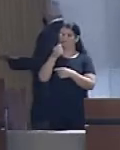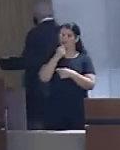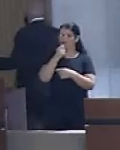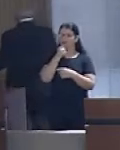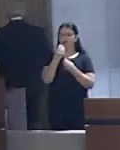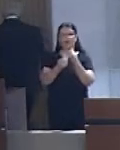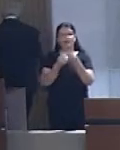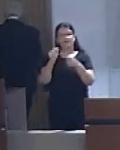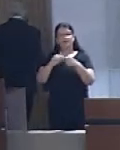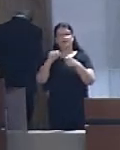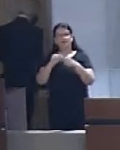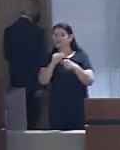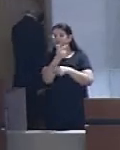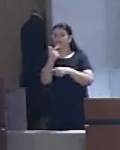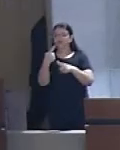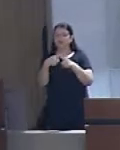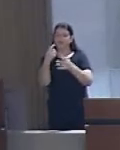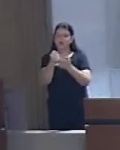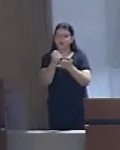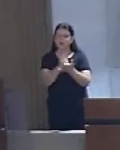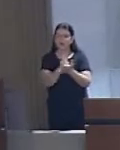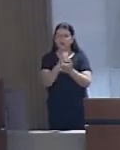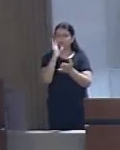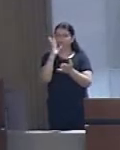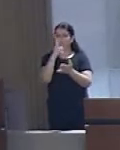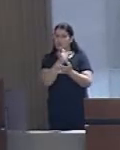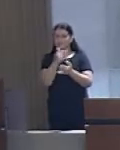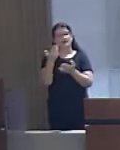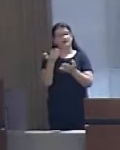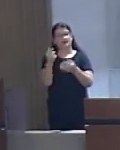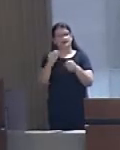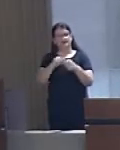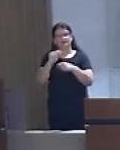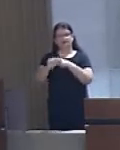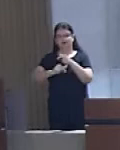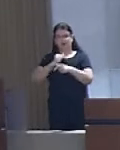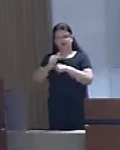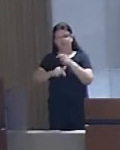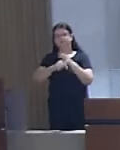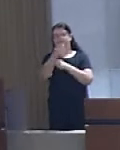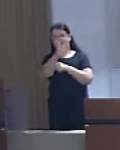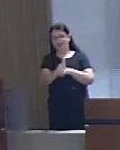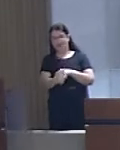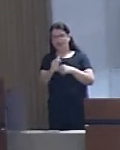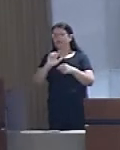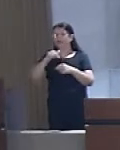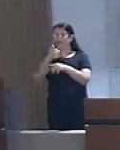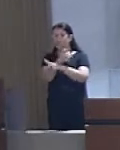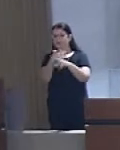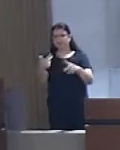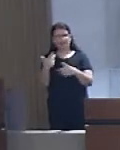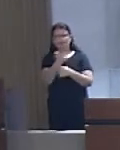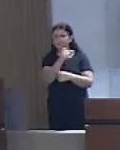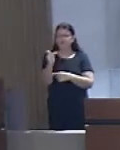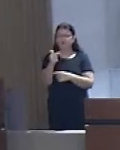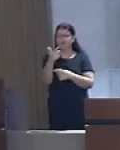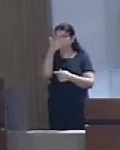como fazê-lo porque os documentos demoram a serem trabalhados e checados, entre outras coisas. Então, não tem